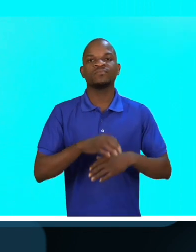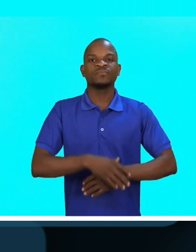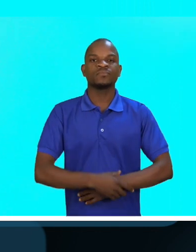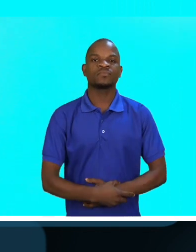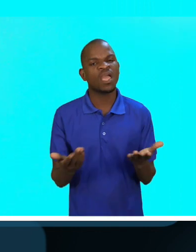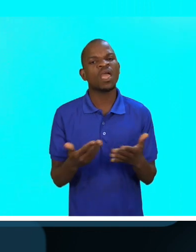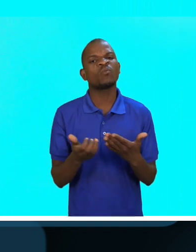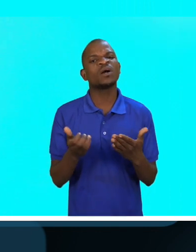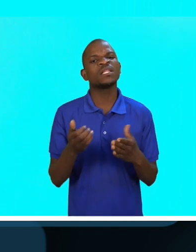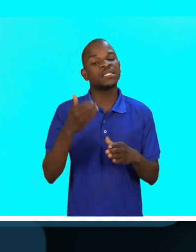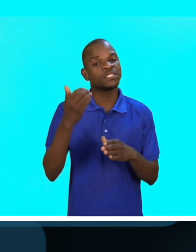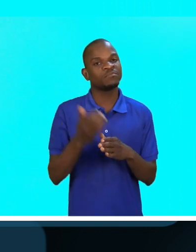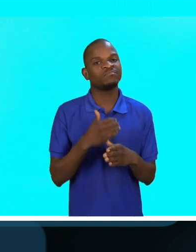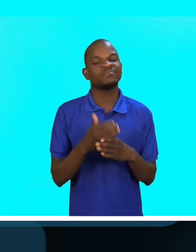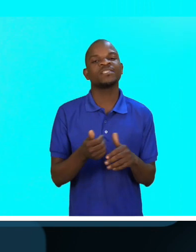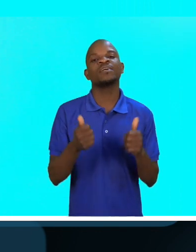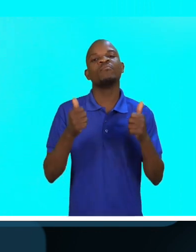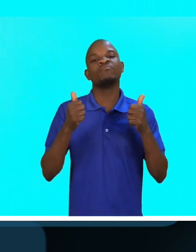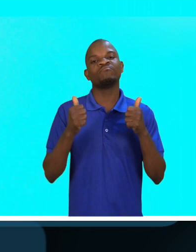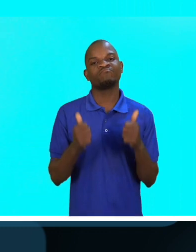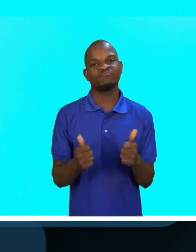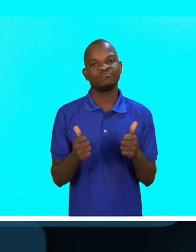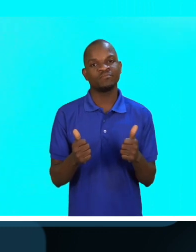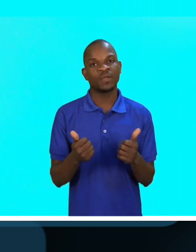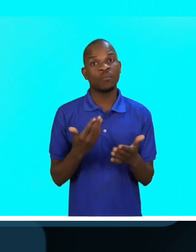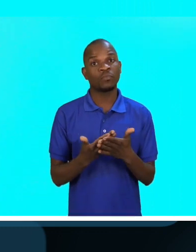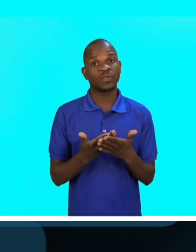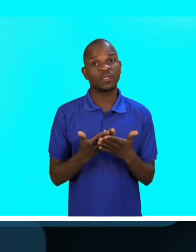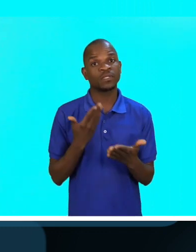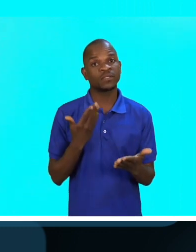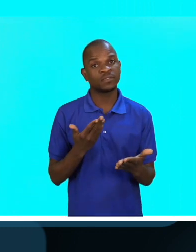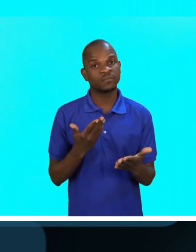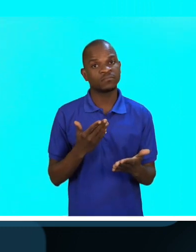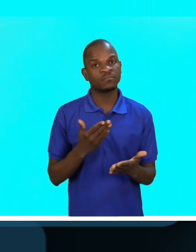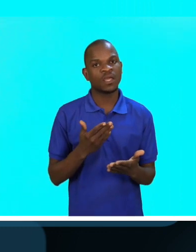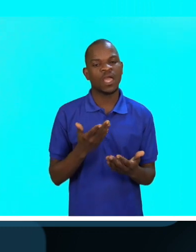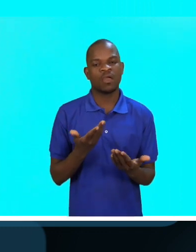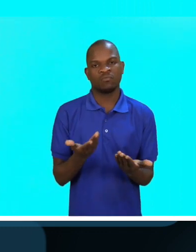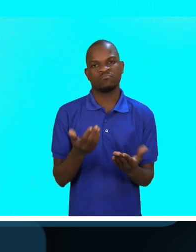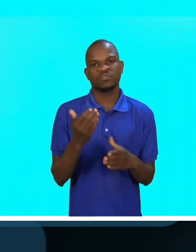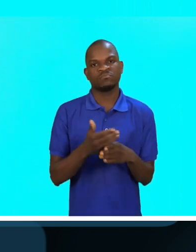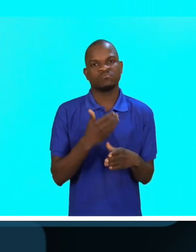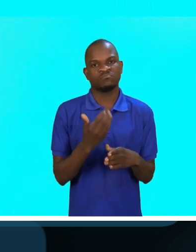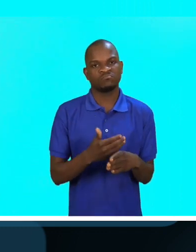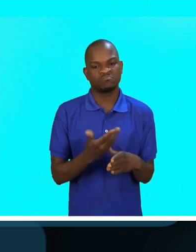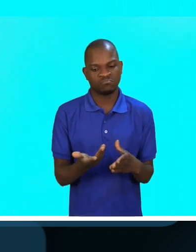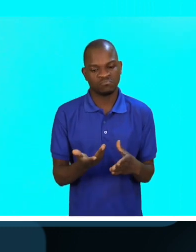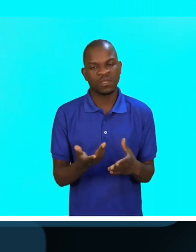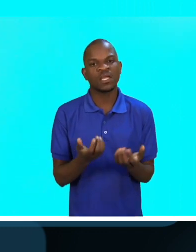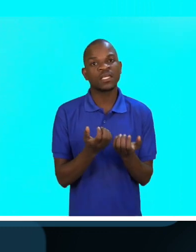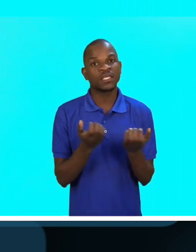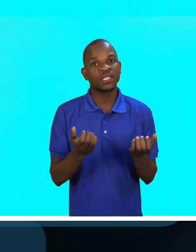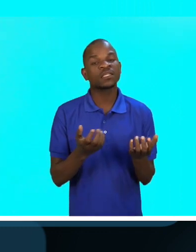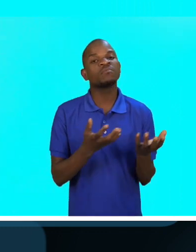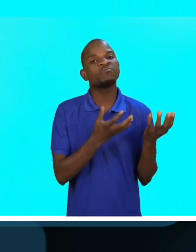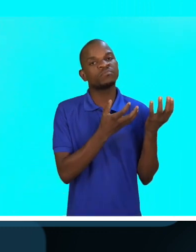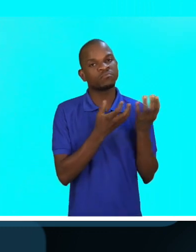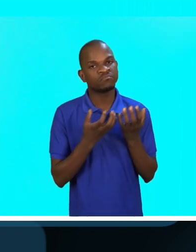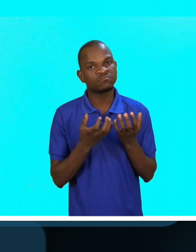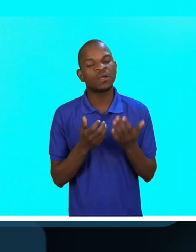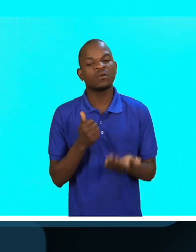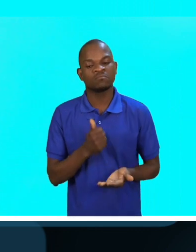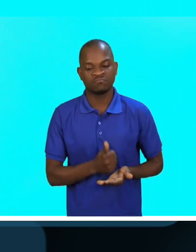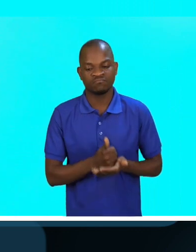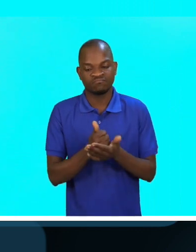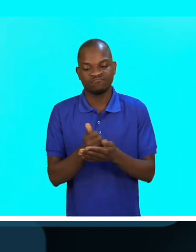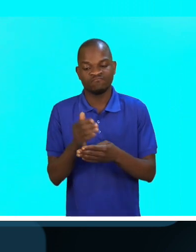precisam. Bem, essas crianças têm uma experiência boa, porque são umas